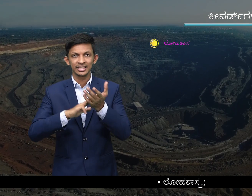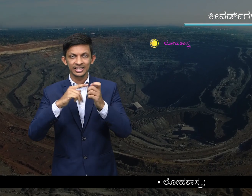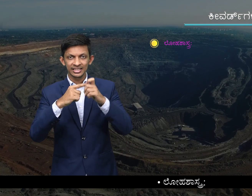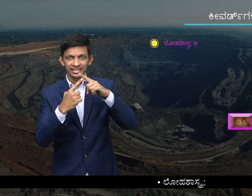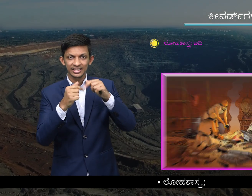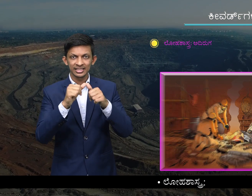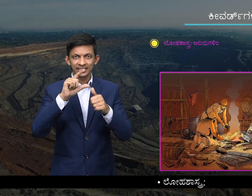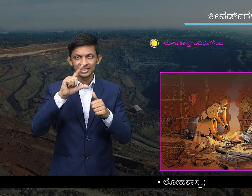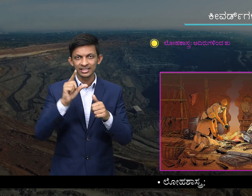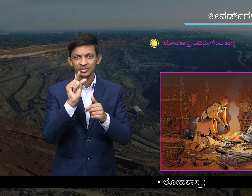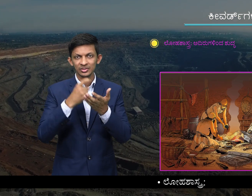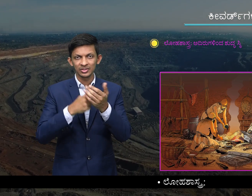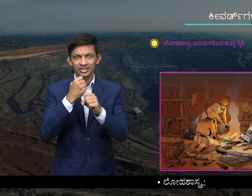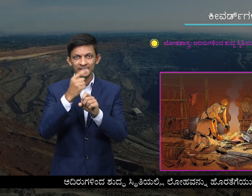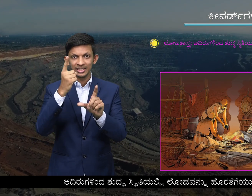ಲೋಹಶಾಸ್ತ್ರ